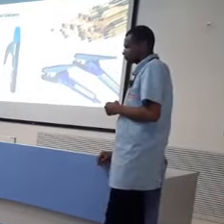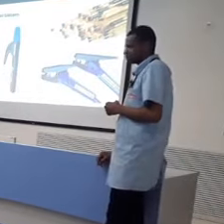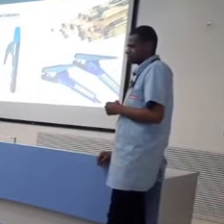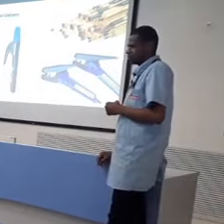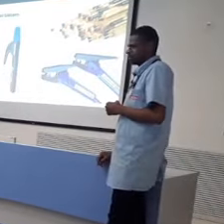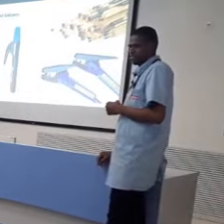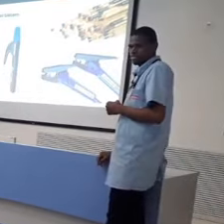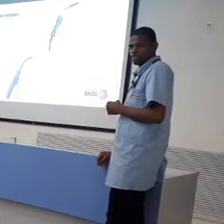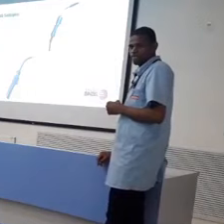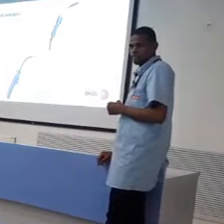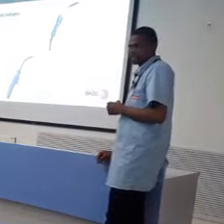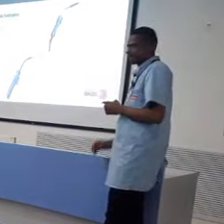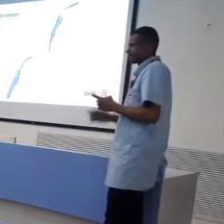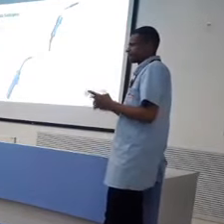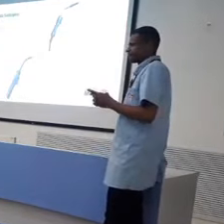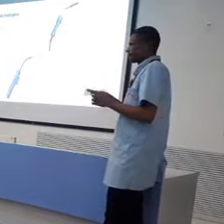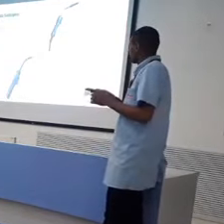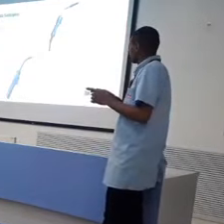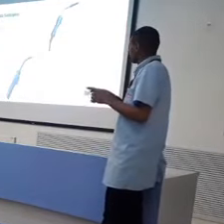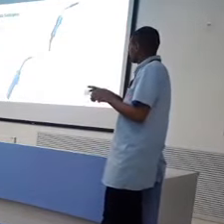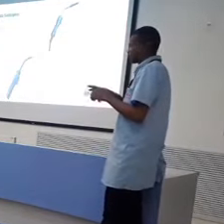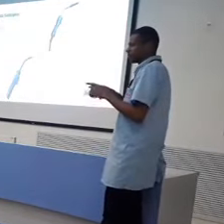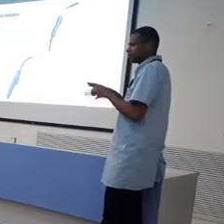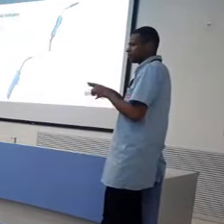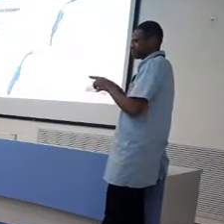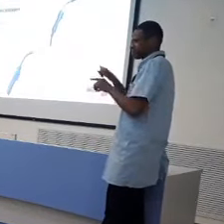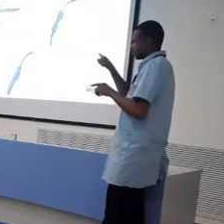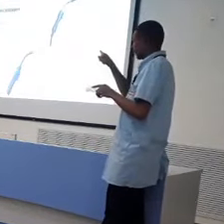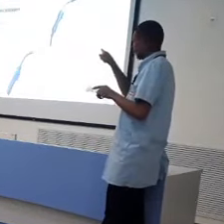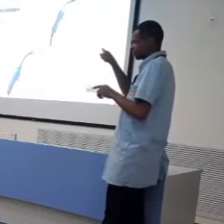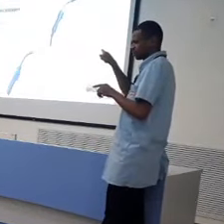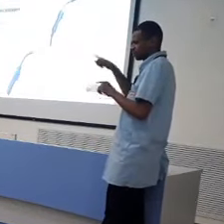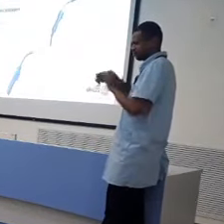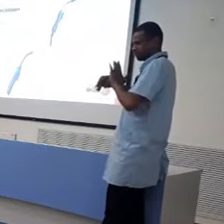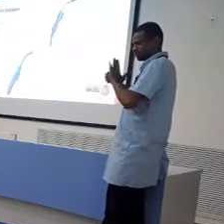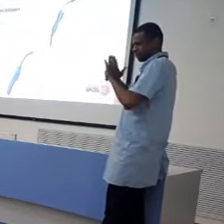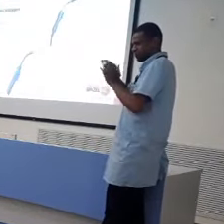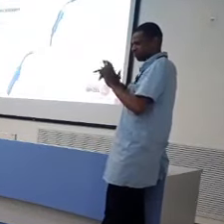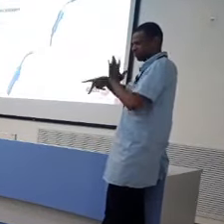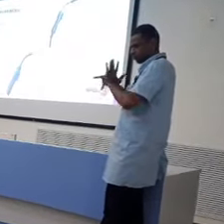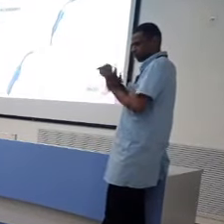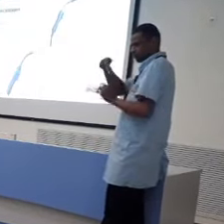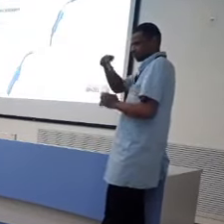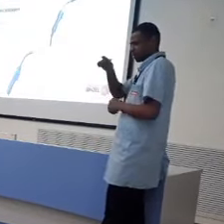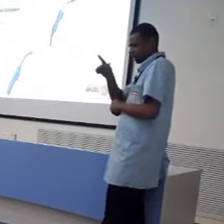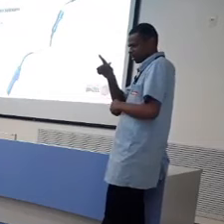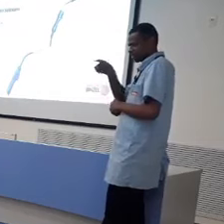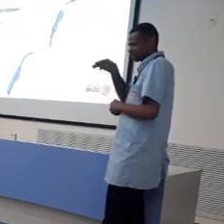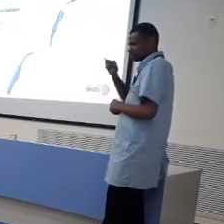A mesma coisa acontece com as tochas. A gente tem tochas aí